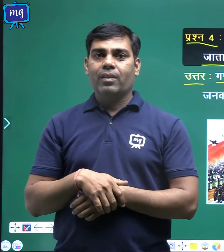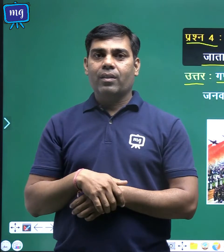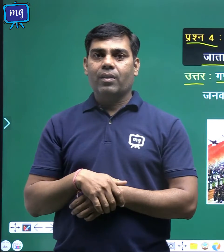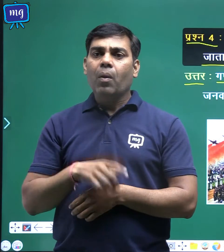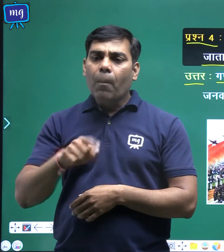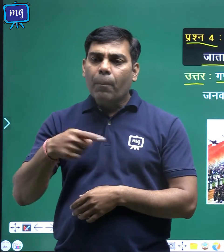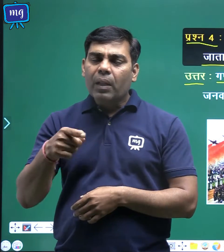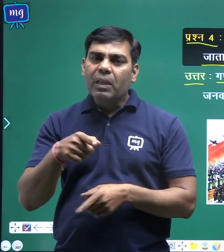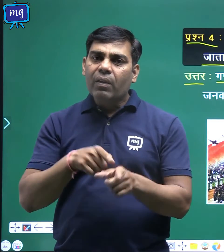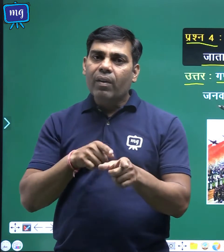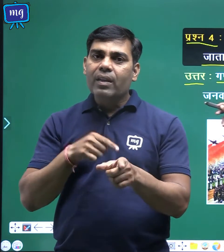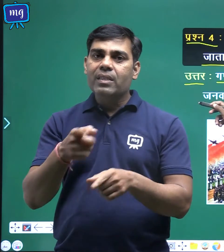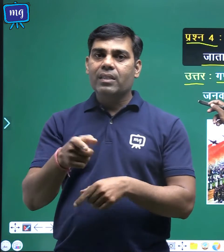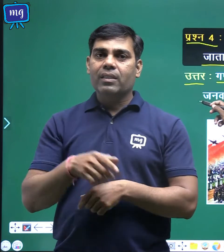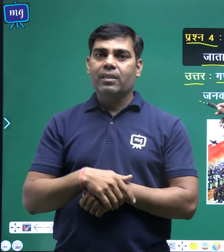प्रतिवर्ष